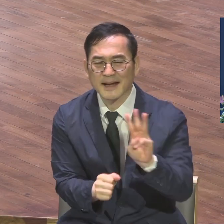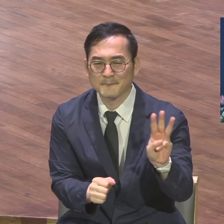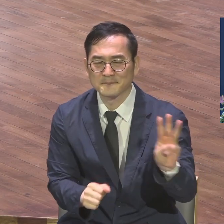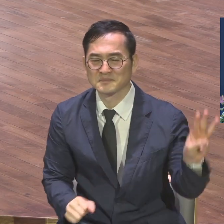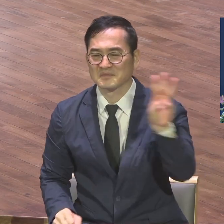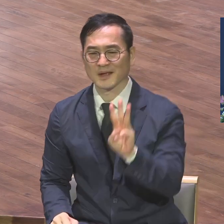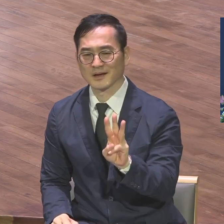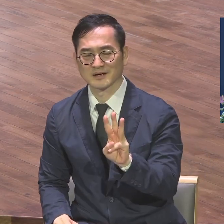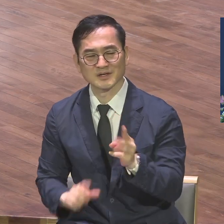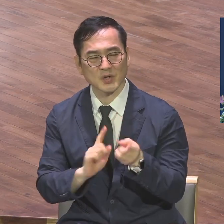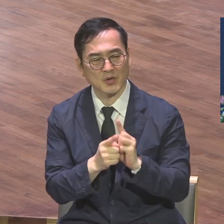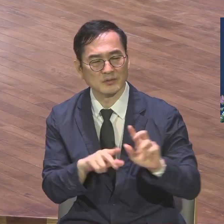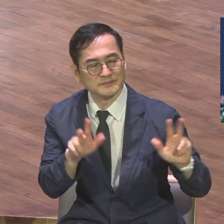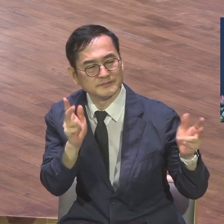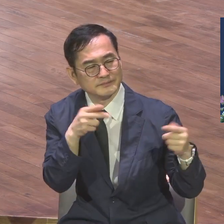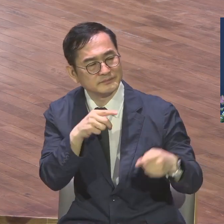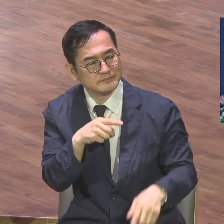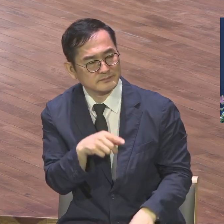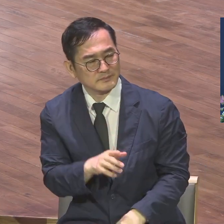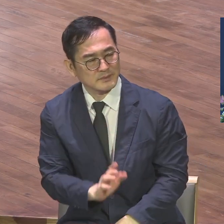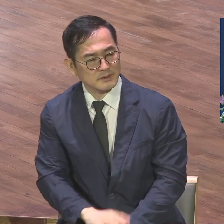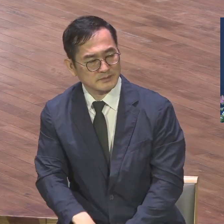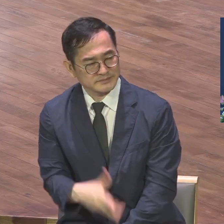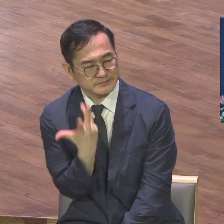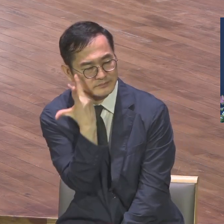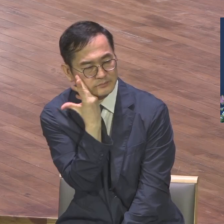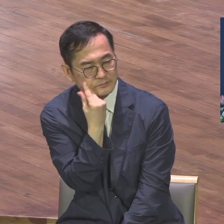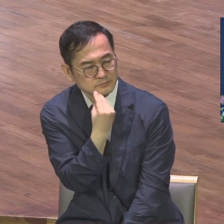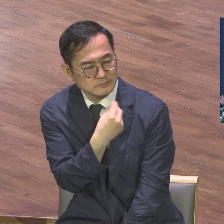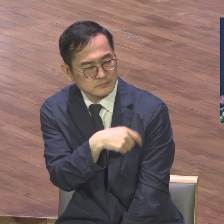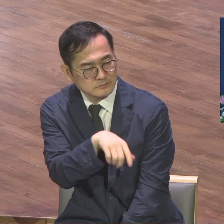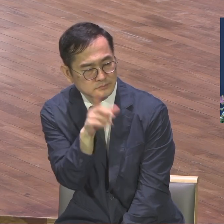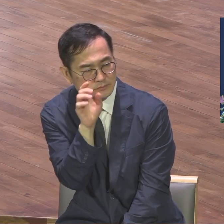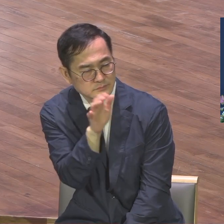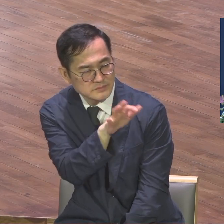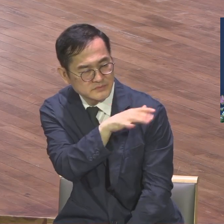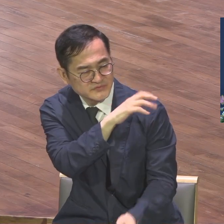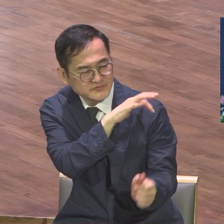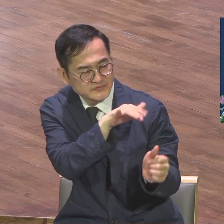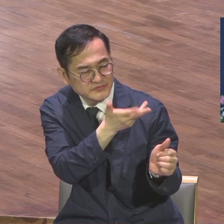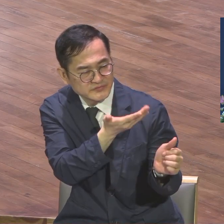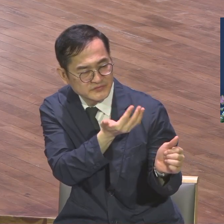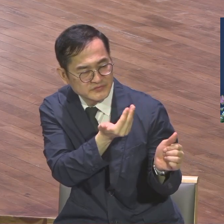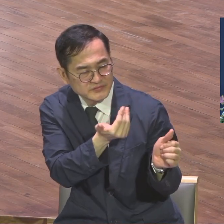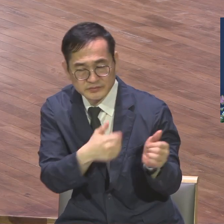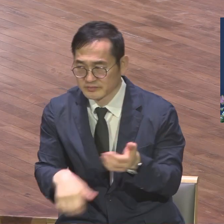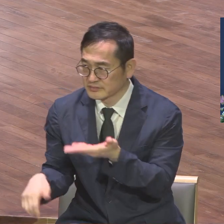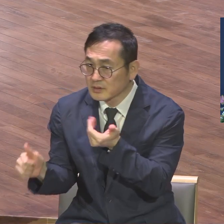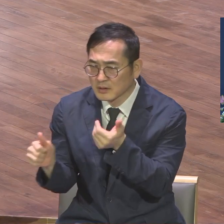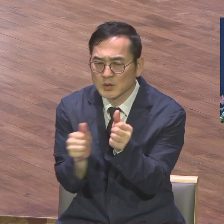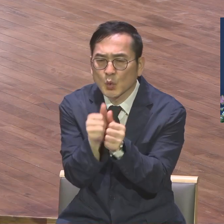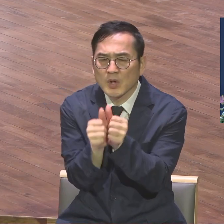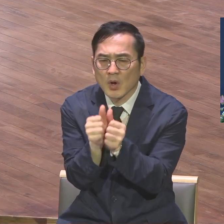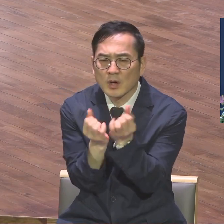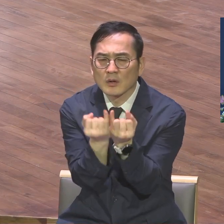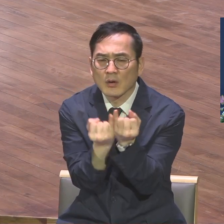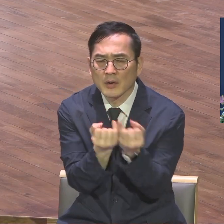사람이 서로를 야릇한 눈빛으로 바라보면서 포용하고 동성애를 미화시키는